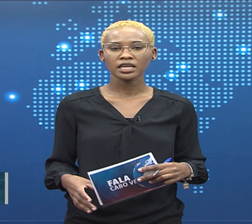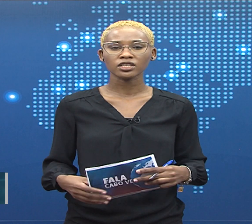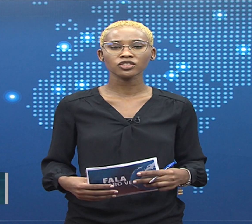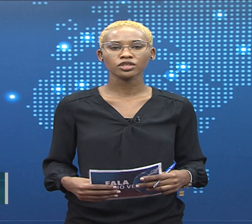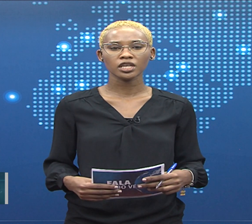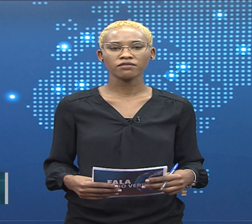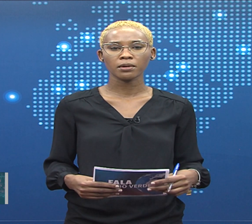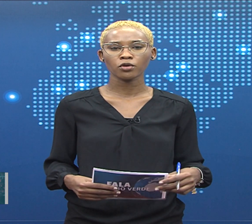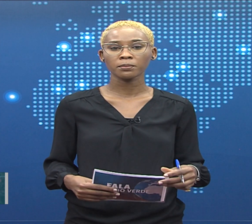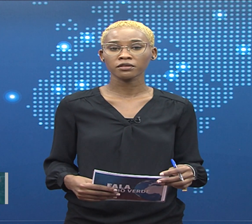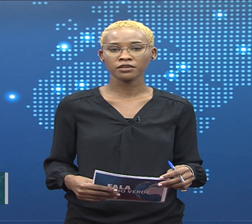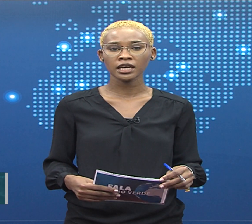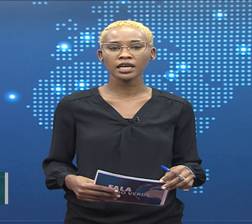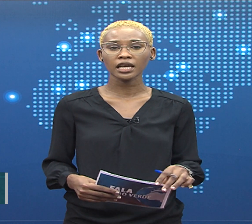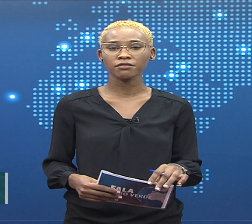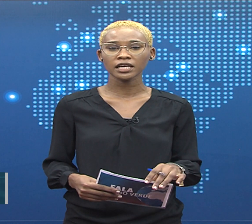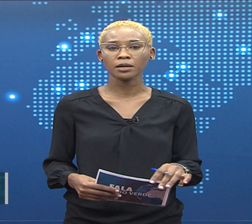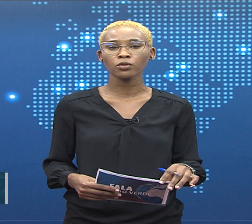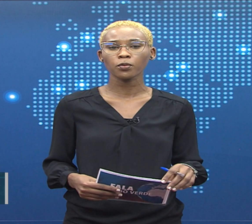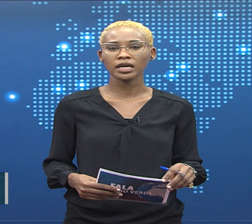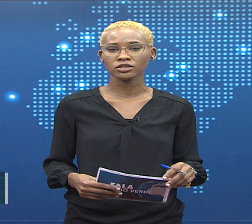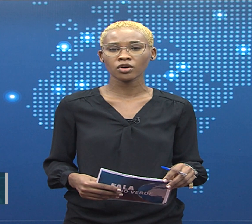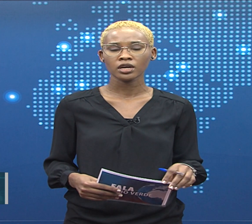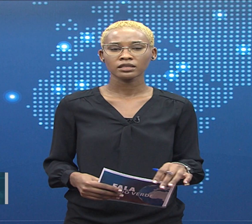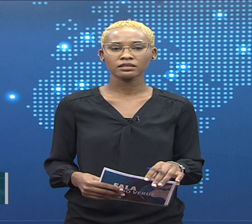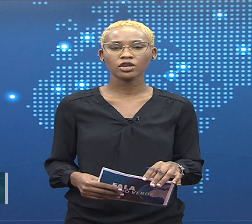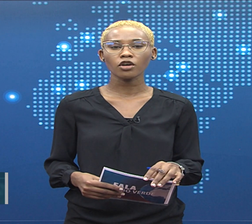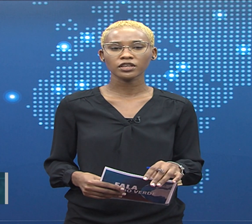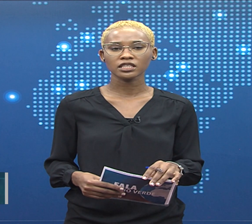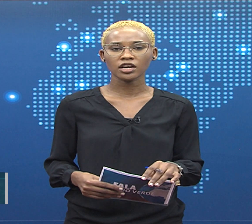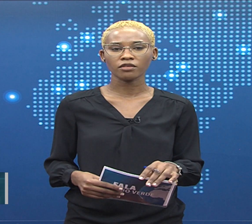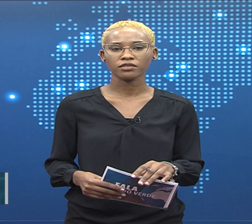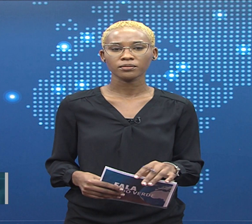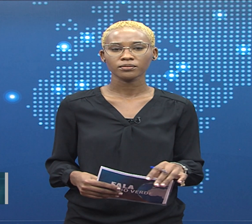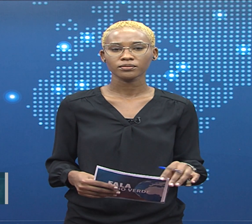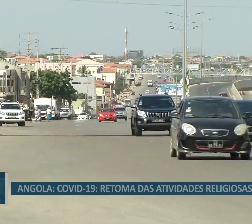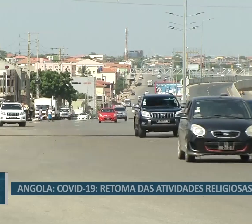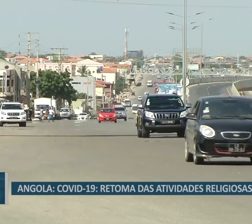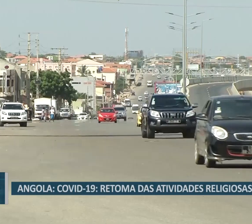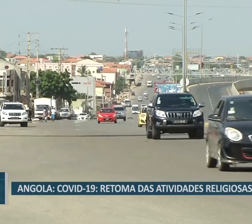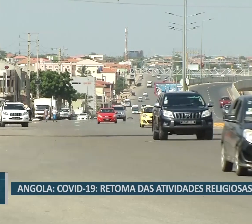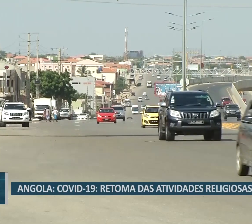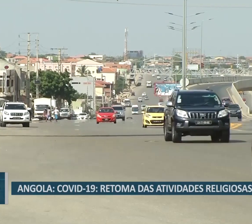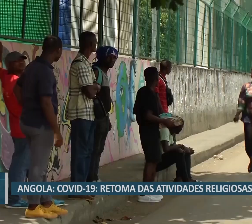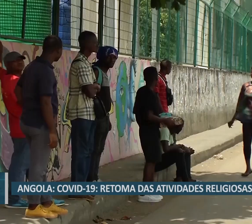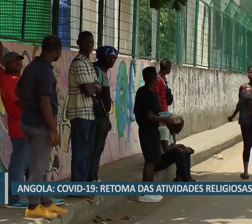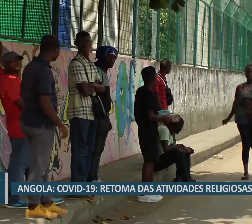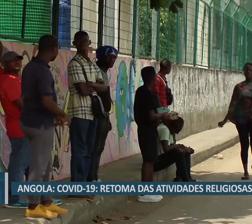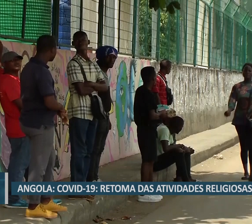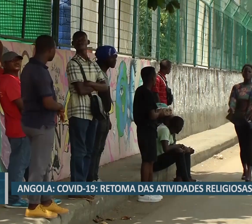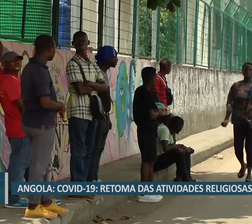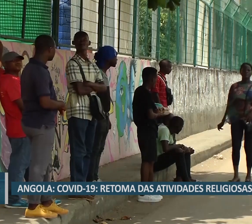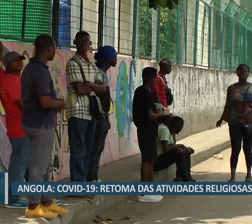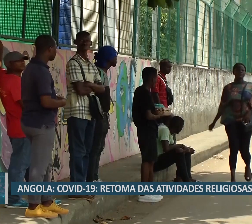com medidas restritivas para poder prevenir e evitar a propagação de Covid-19. A pandemia da Covid-19